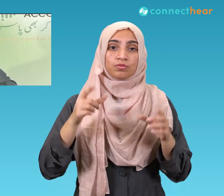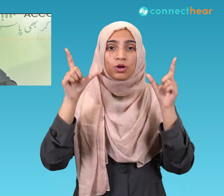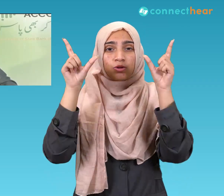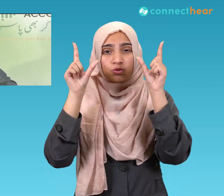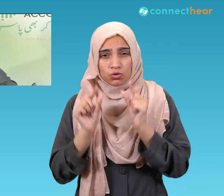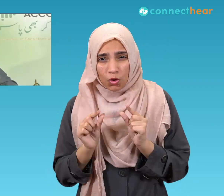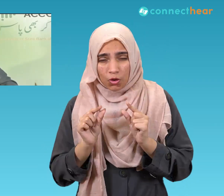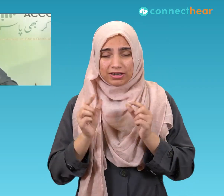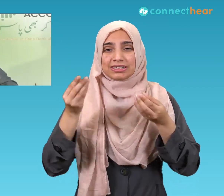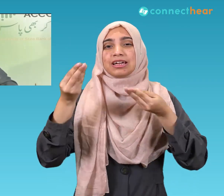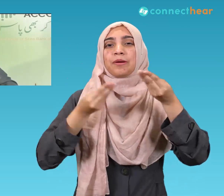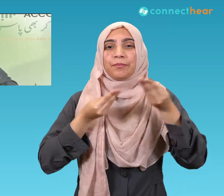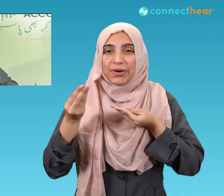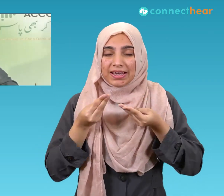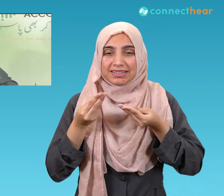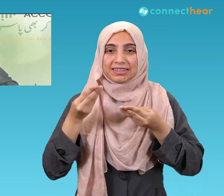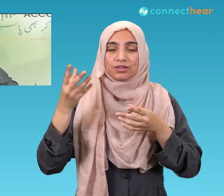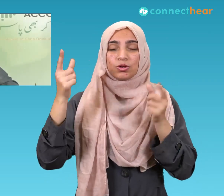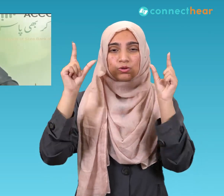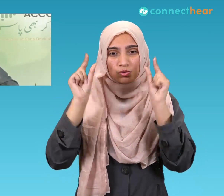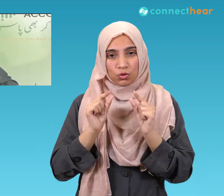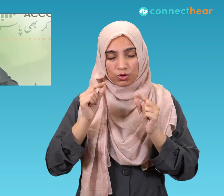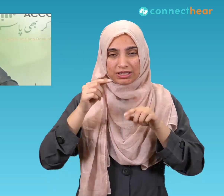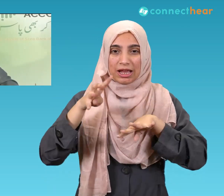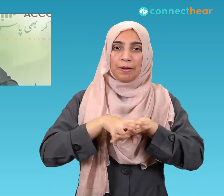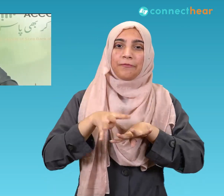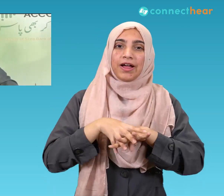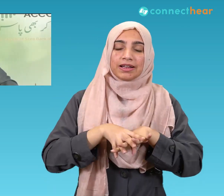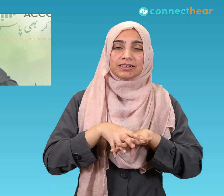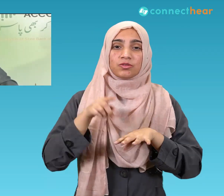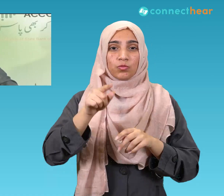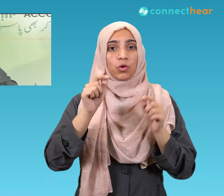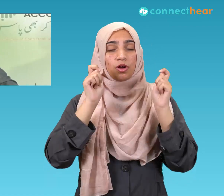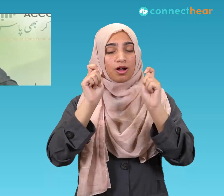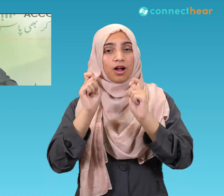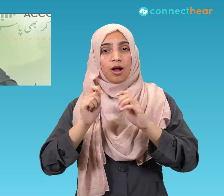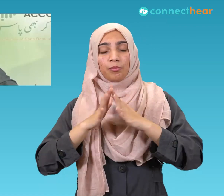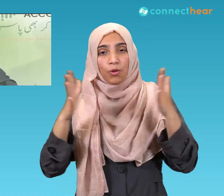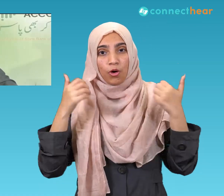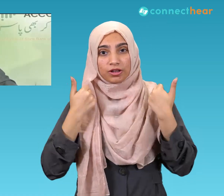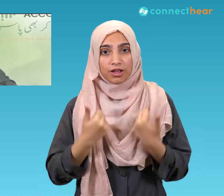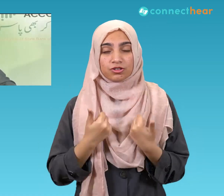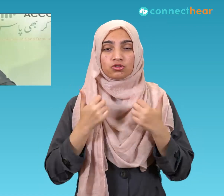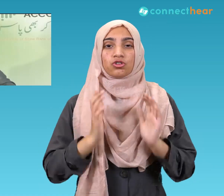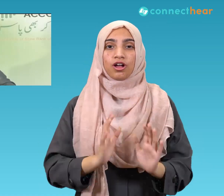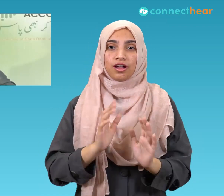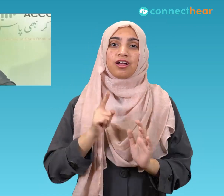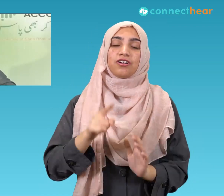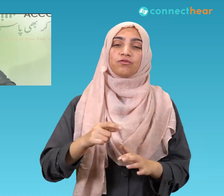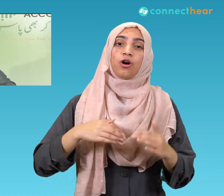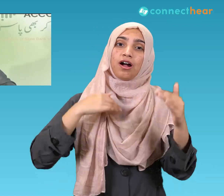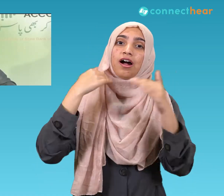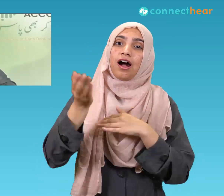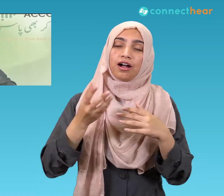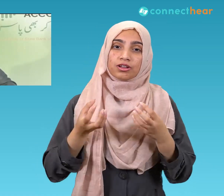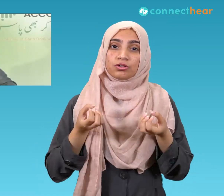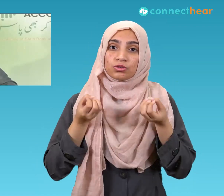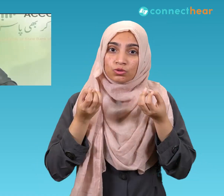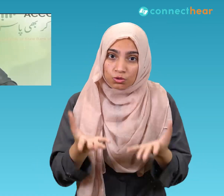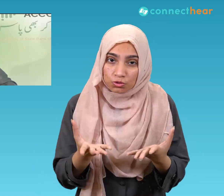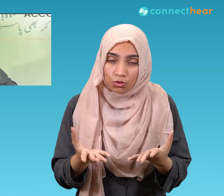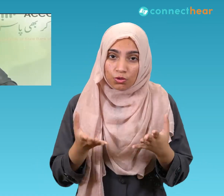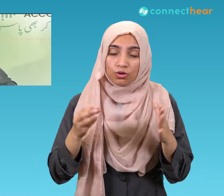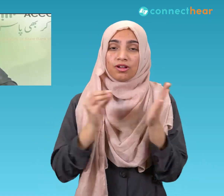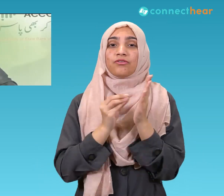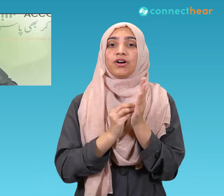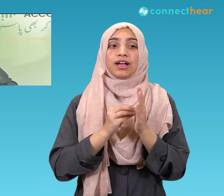کی اکانومی کو اور گروتھ ریٹ کو کہاں سے کہاں لے جائیں گی, اور دونوں افیکٹ کرتی ہیں نچلے طبقے کو, جس کے لیے آج